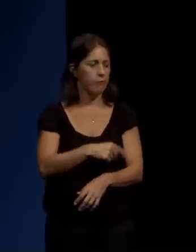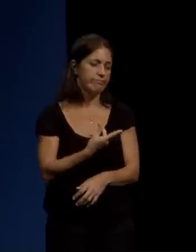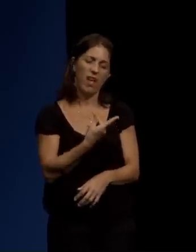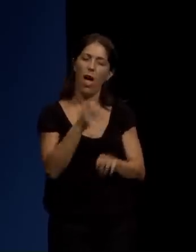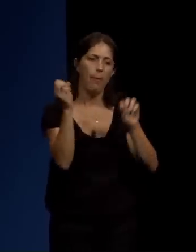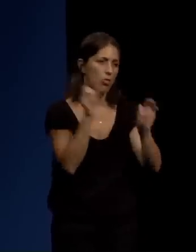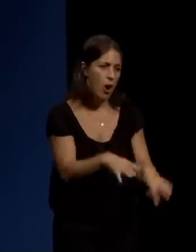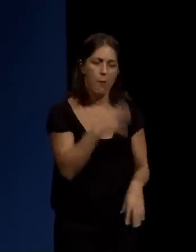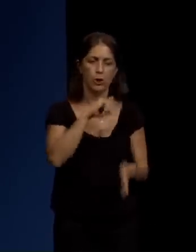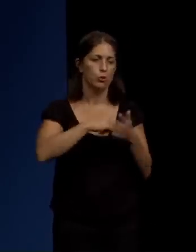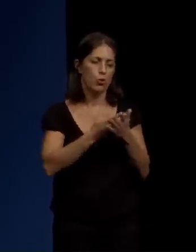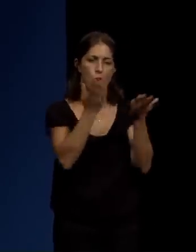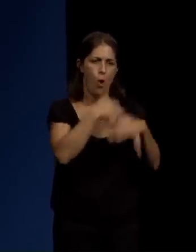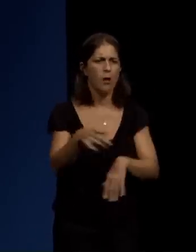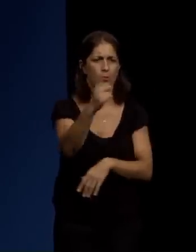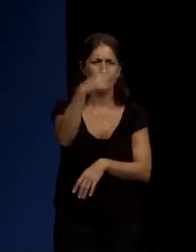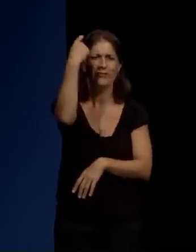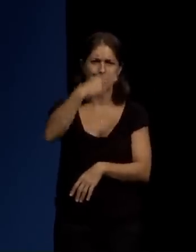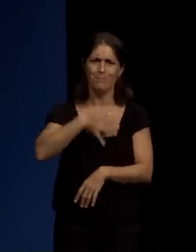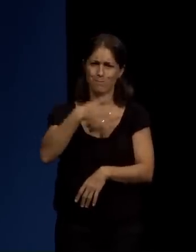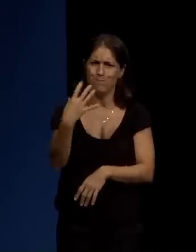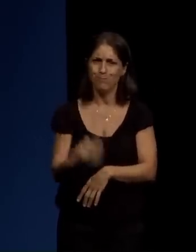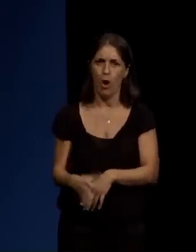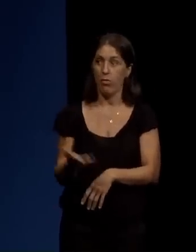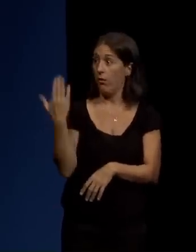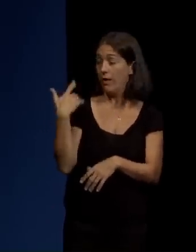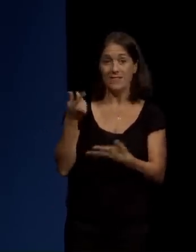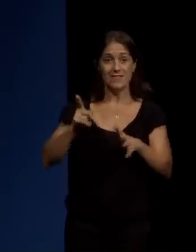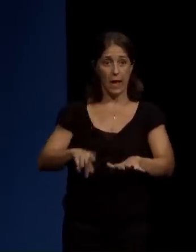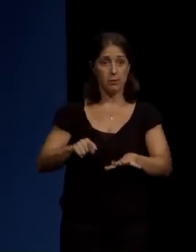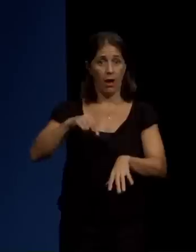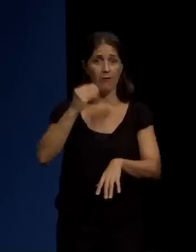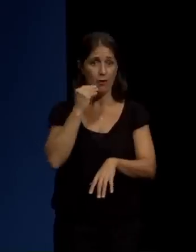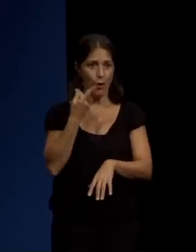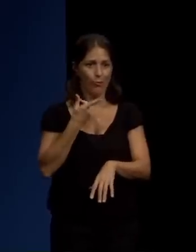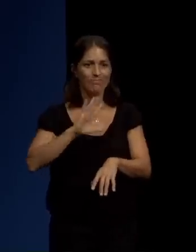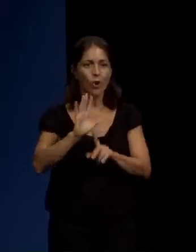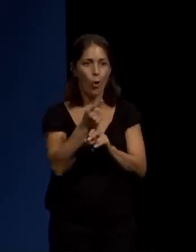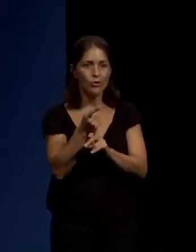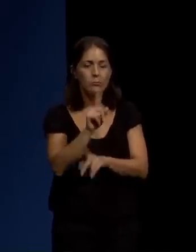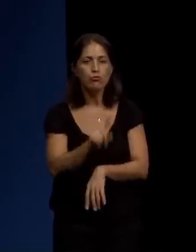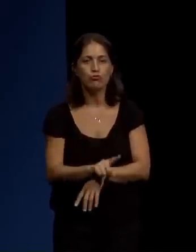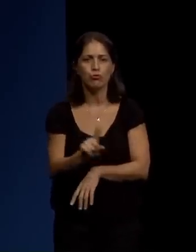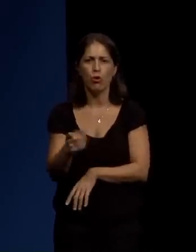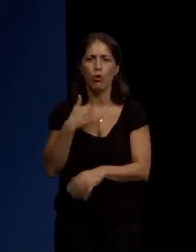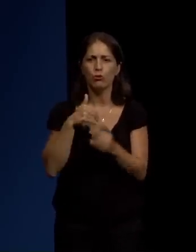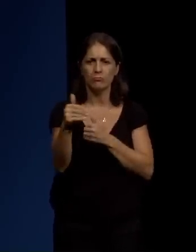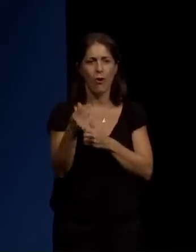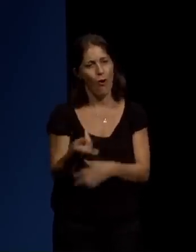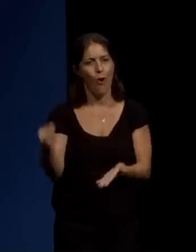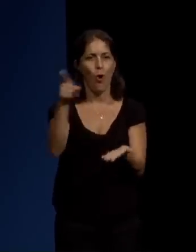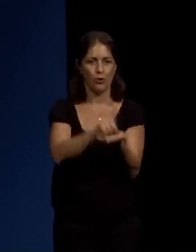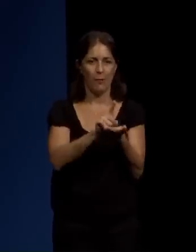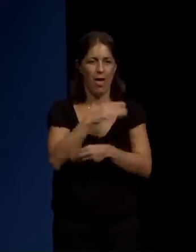hai solución. Pero vos sabedes que é posible. Hai 16 meses que en Ferrol o fixestes posible. Sabedes que podemos facelo de novo.